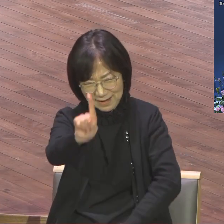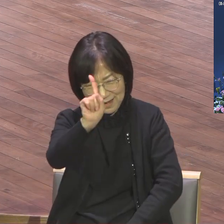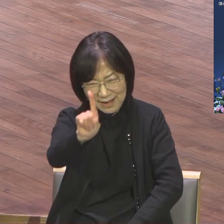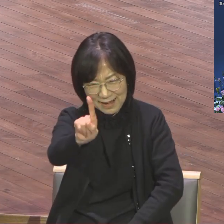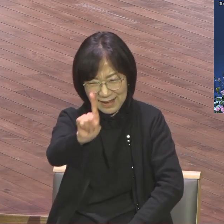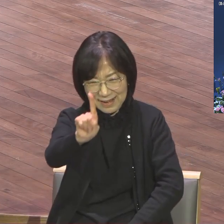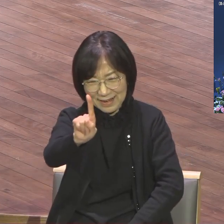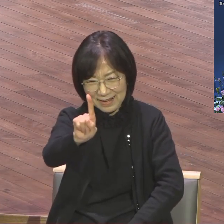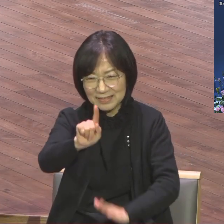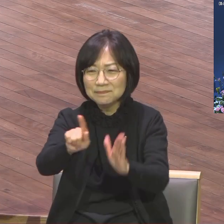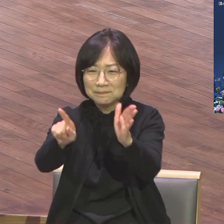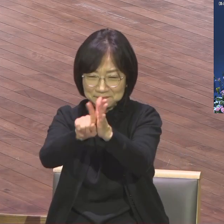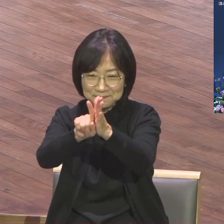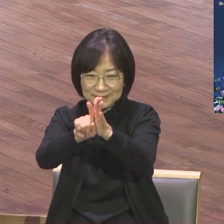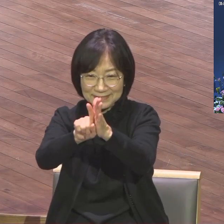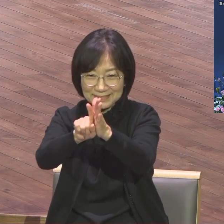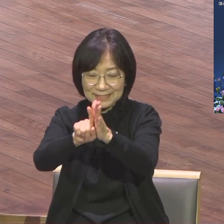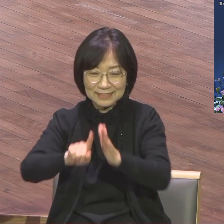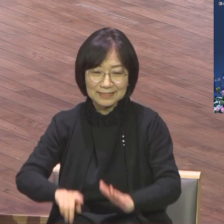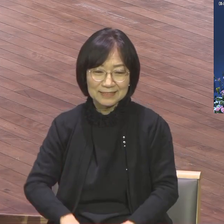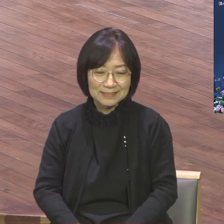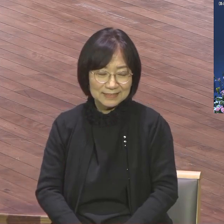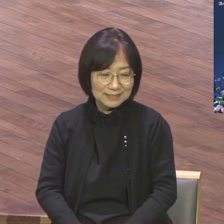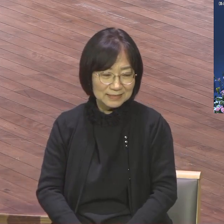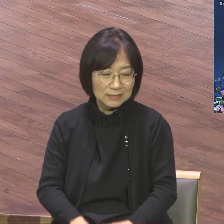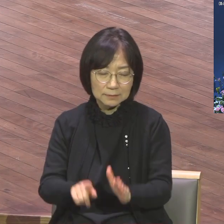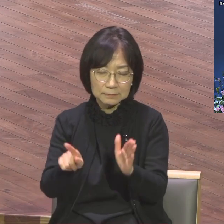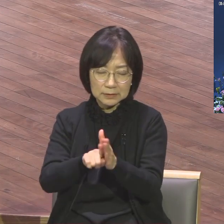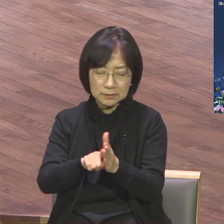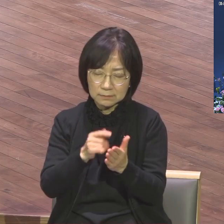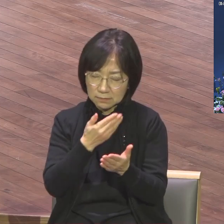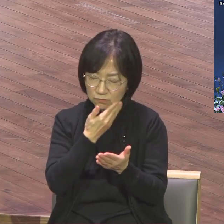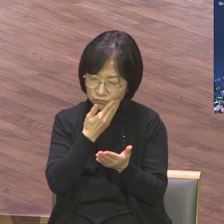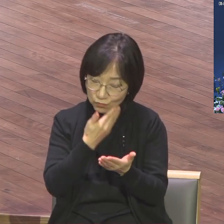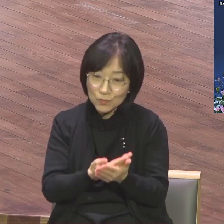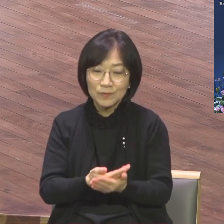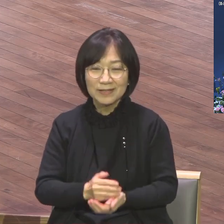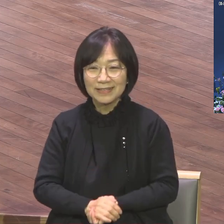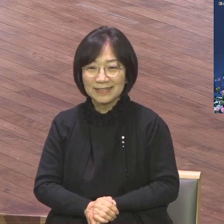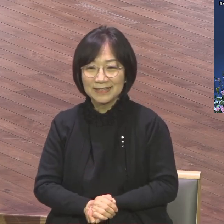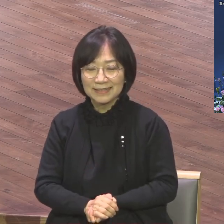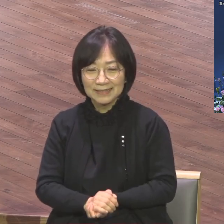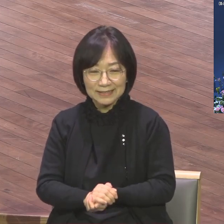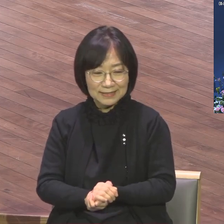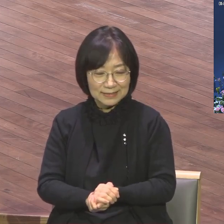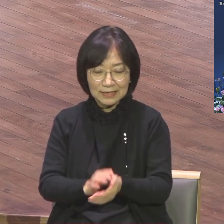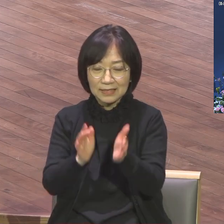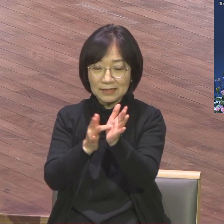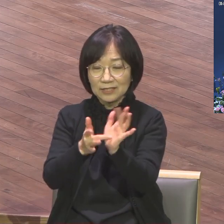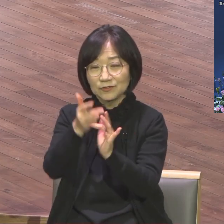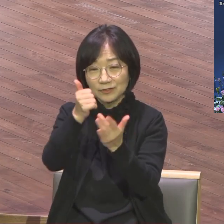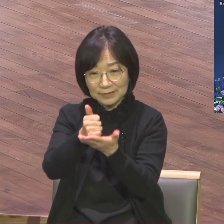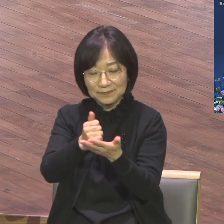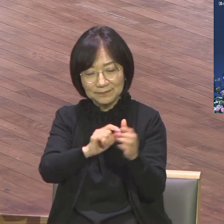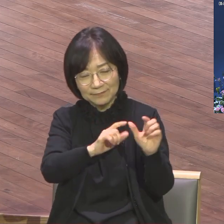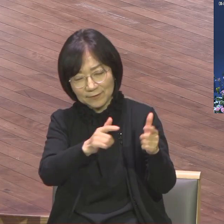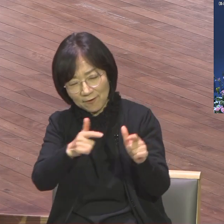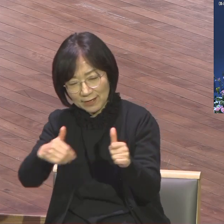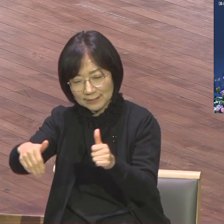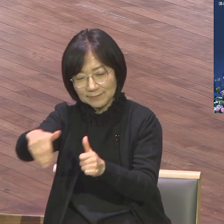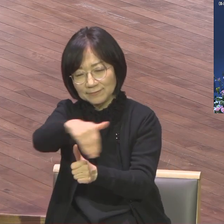이걸 강조하고 있어요. 자, 믿음이 얼마나 중요한지 예수님은 다양한 상황과 사건